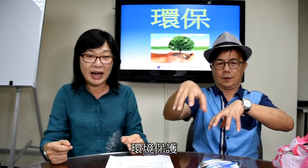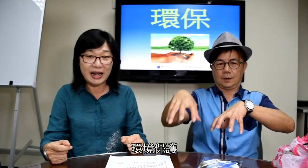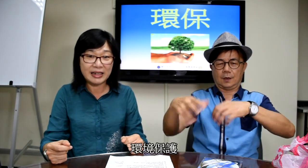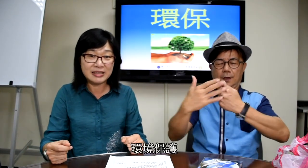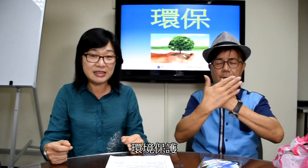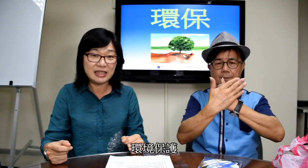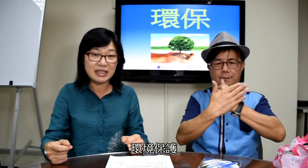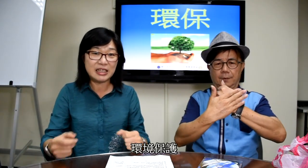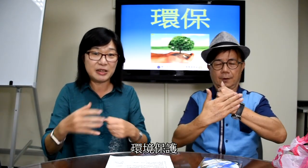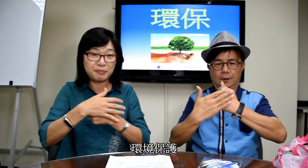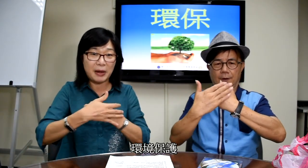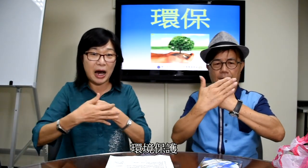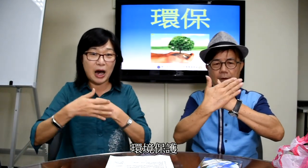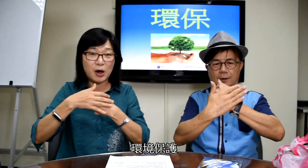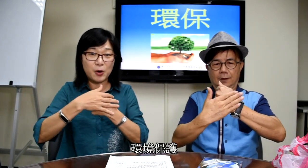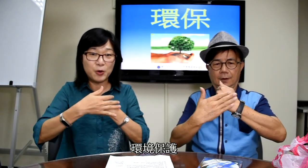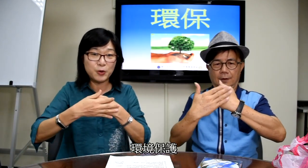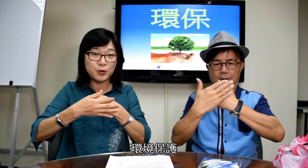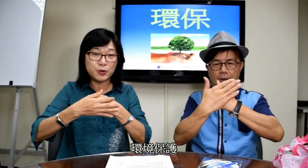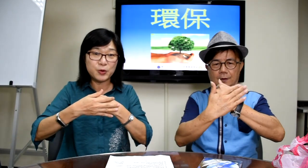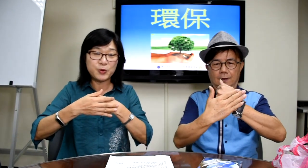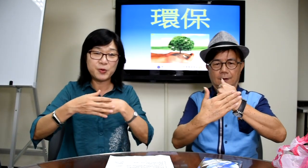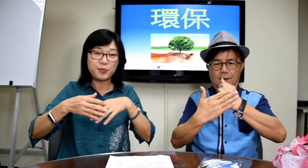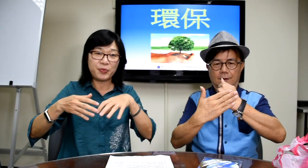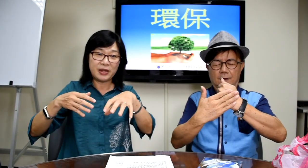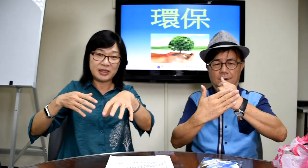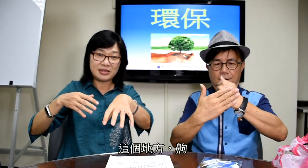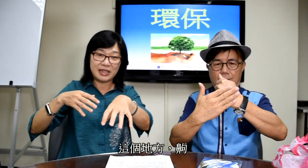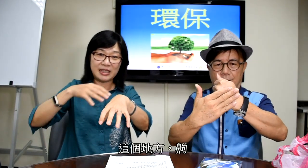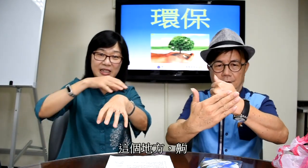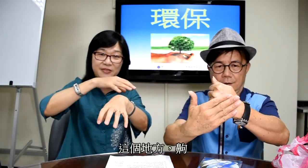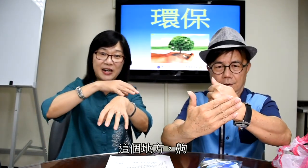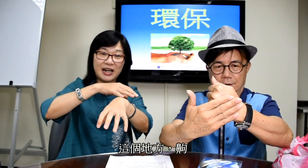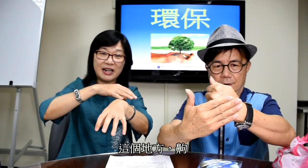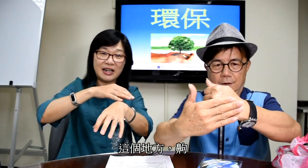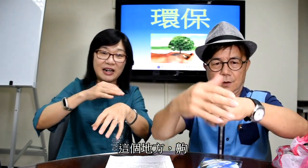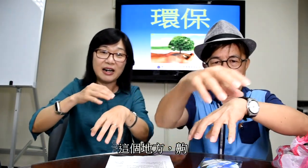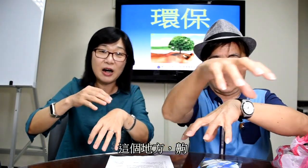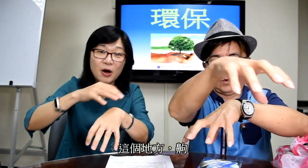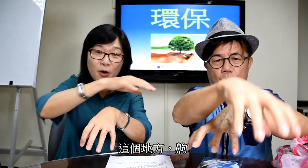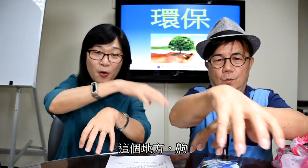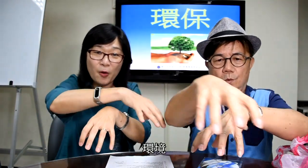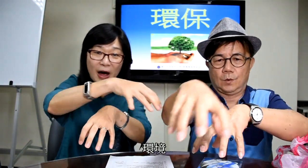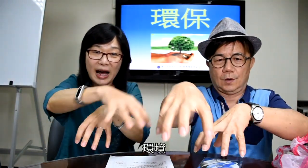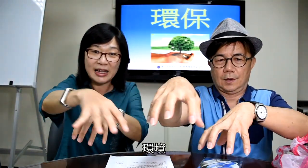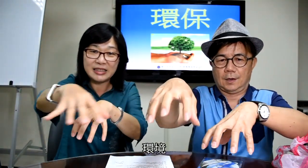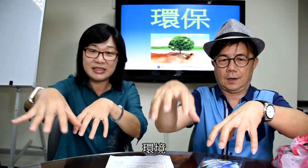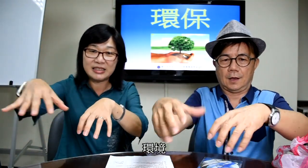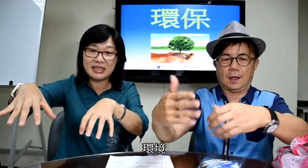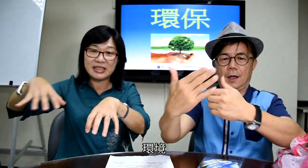环境保护这个地方，环